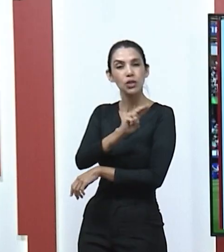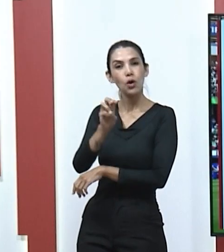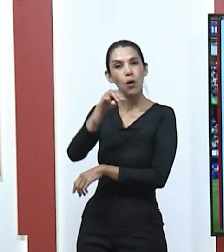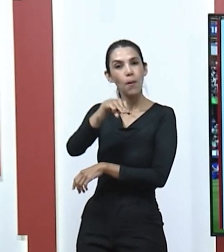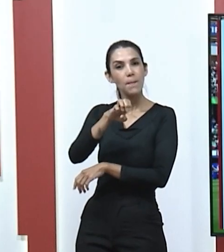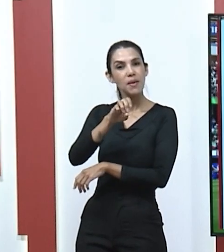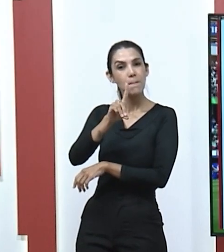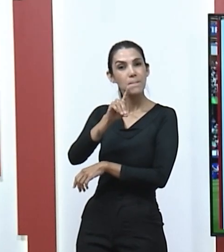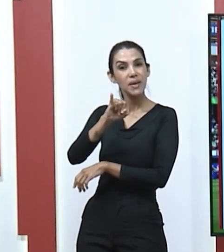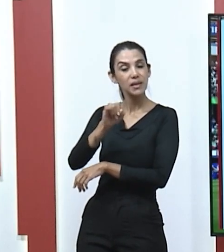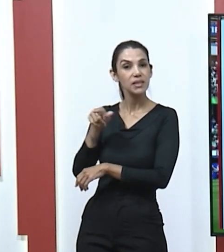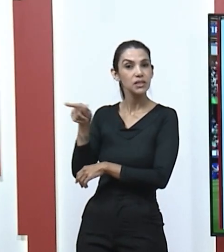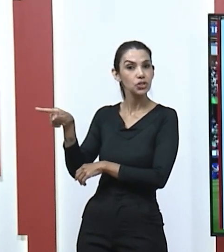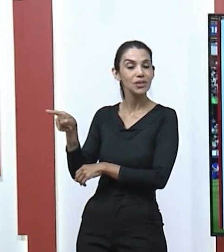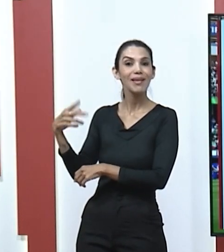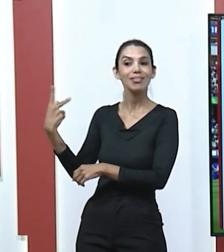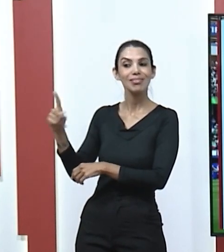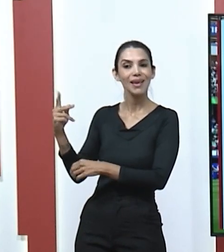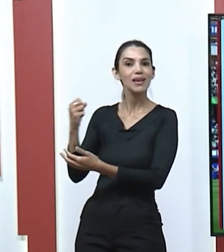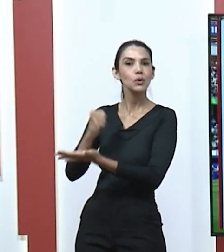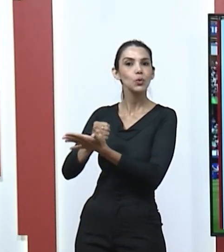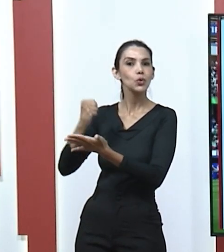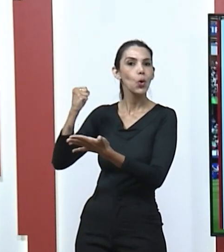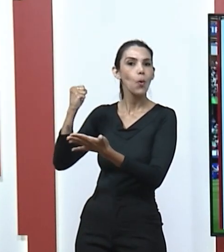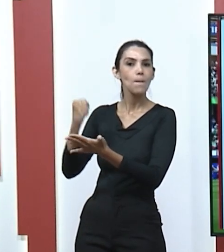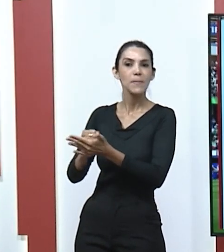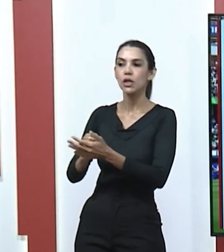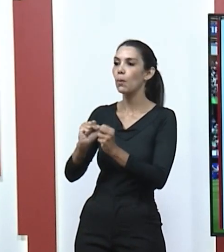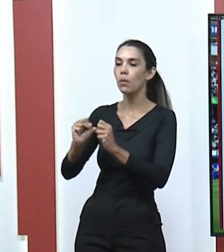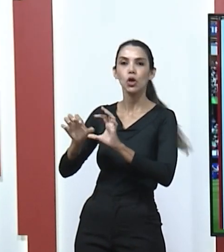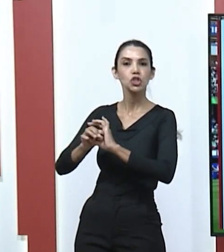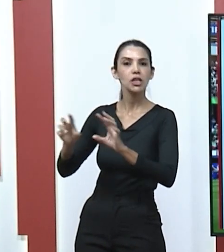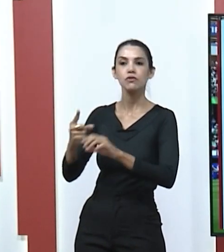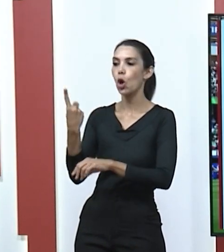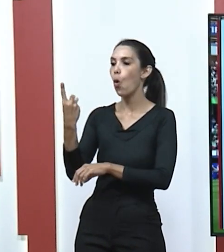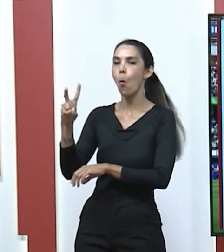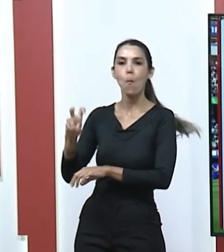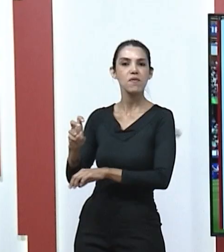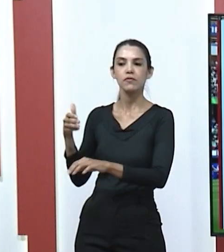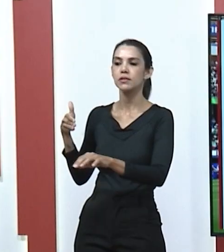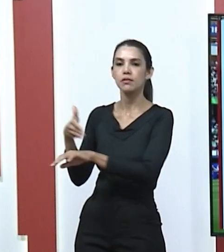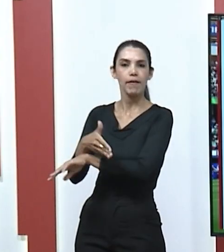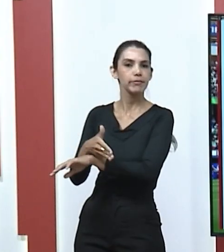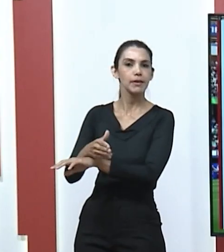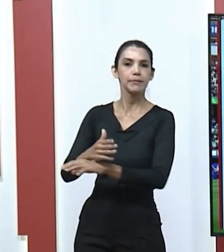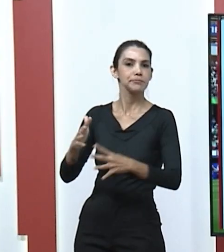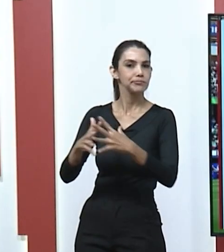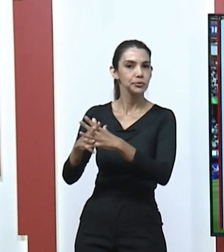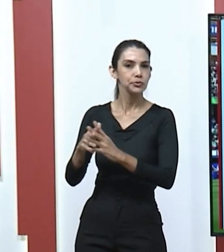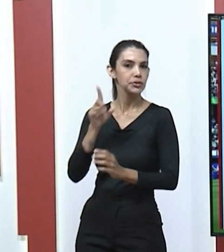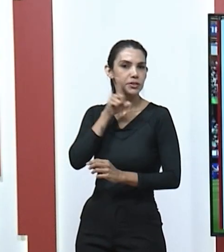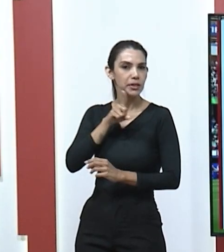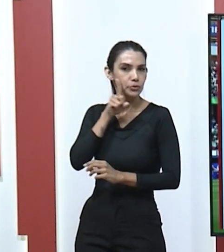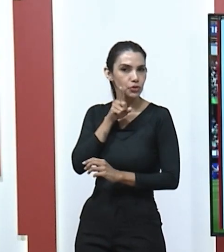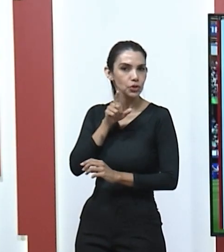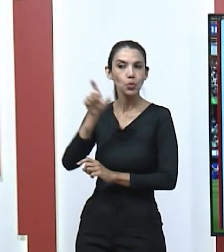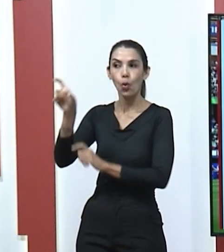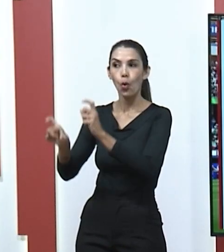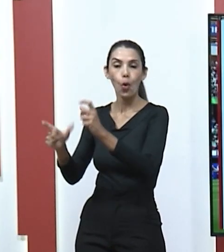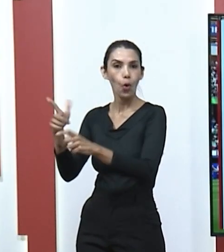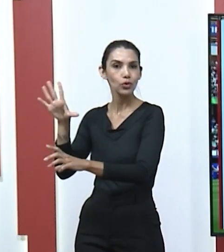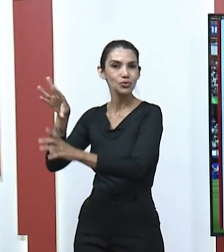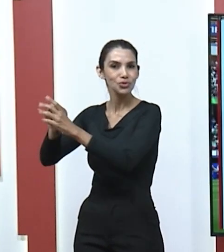que estaria com visto limitado a uma única entrada nos Estados Unidos. Outros integrantes da